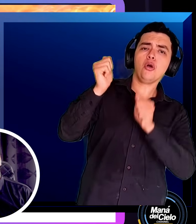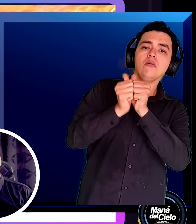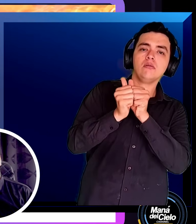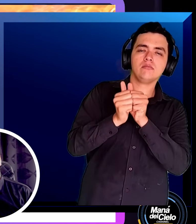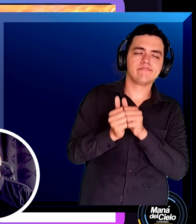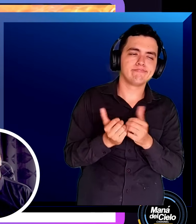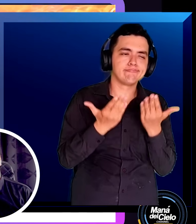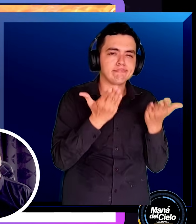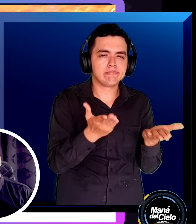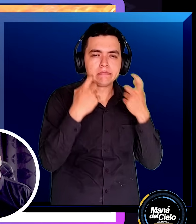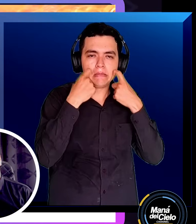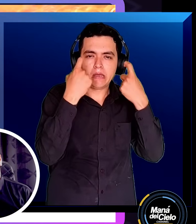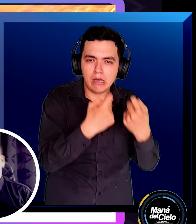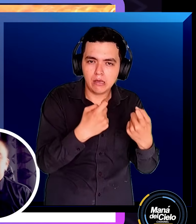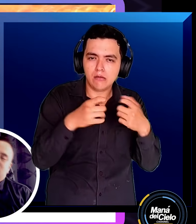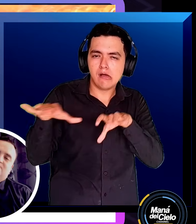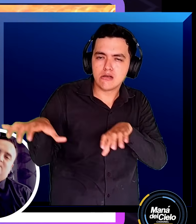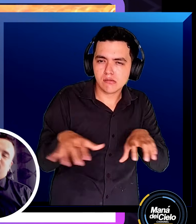Luto.